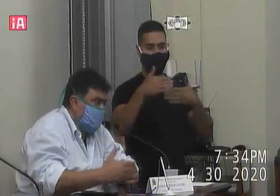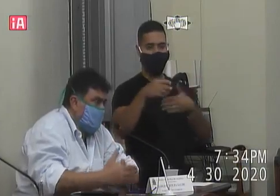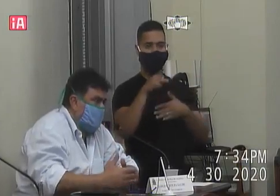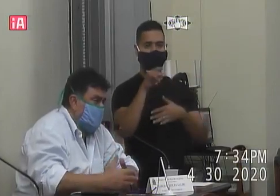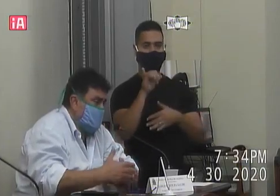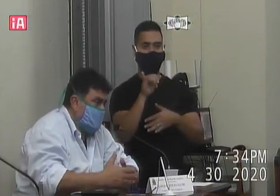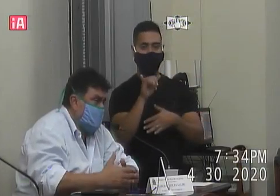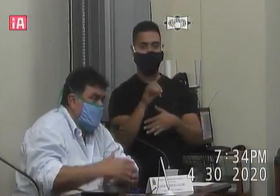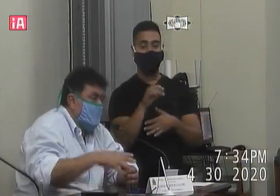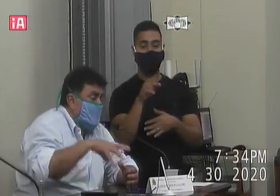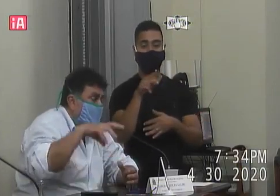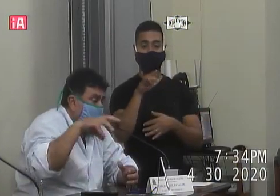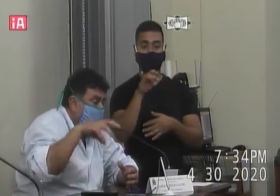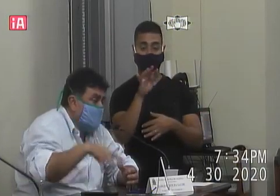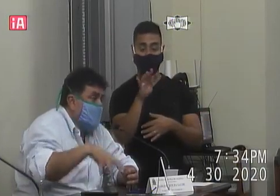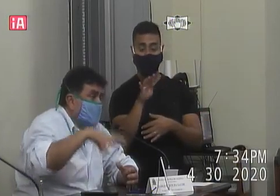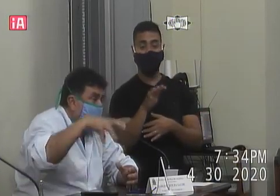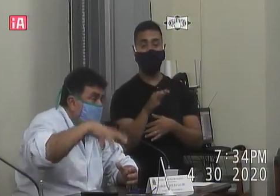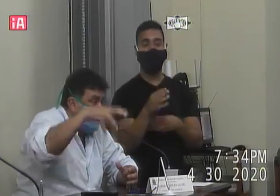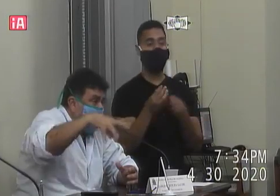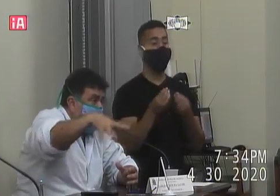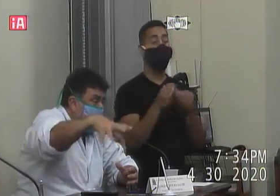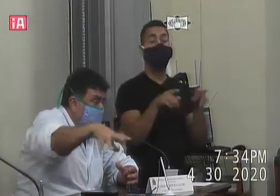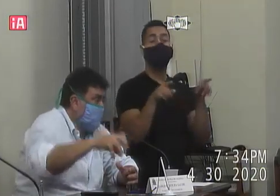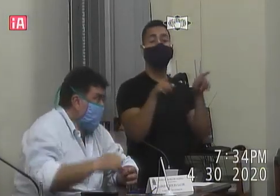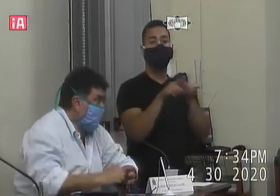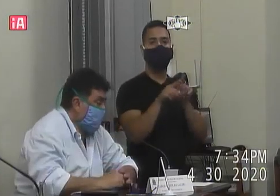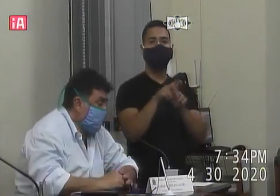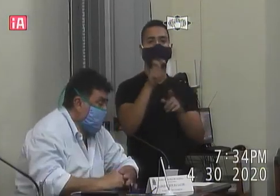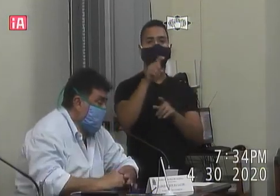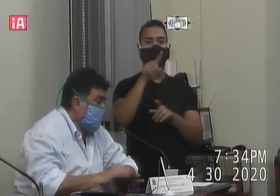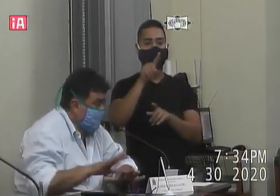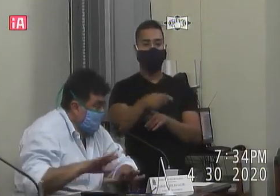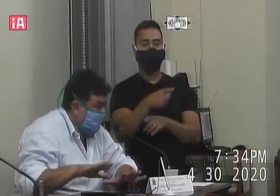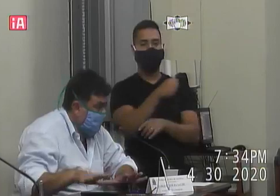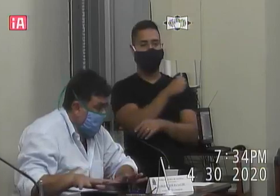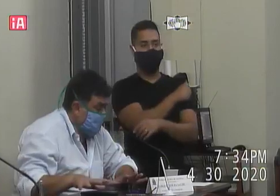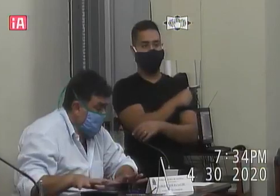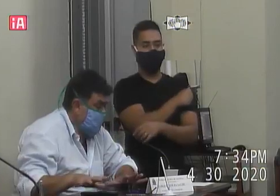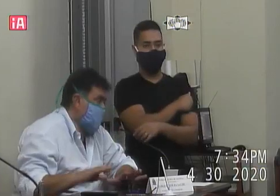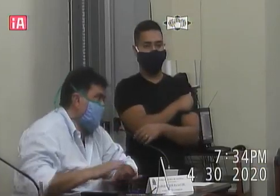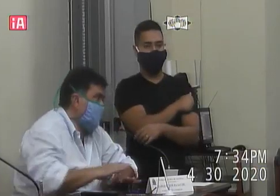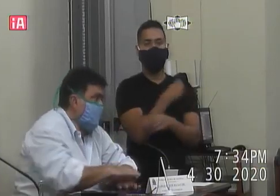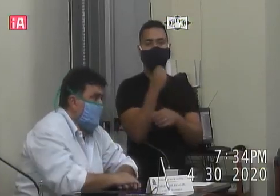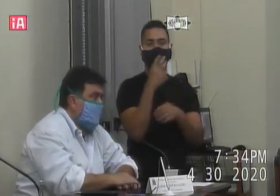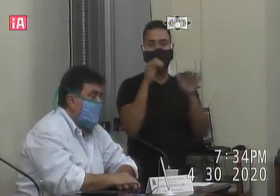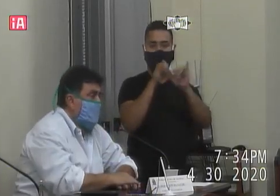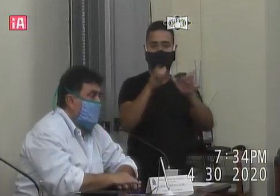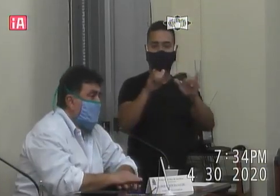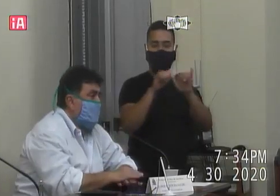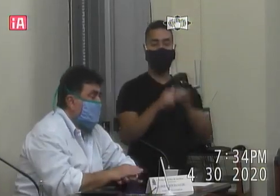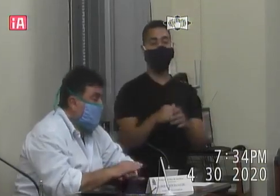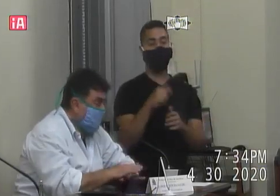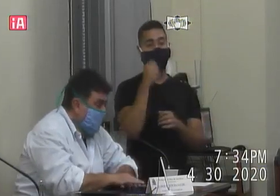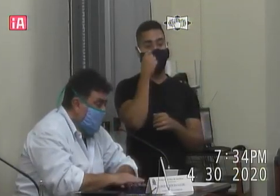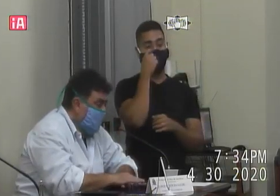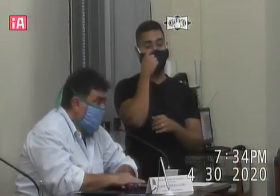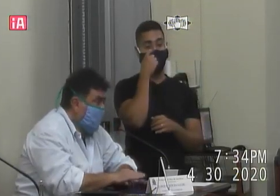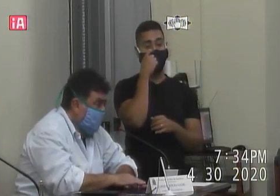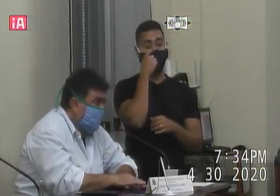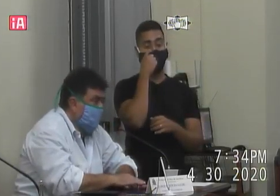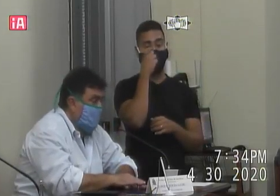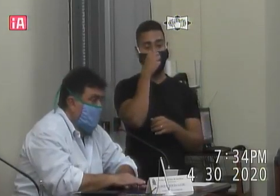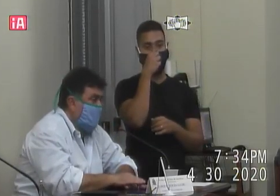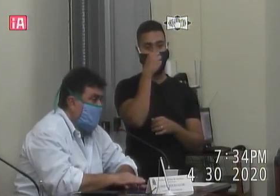ser montados os kits para atendimento também desses 5.000 alunos. Então, essa é a boa notícia. Também,